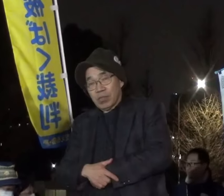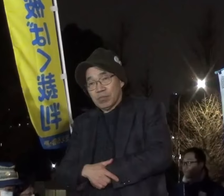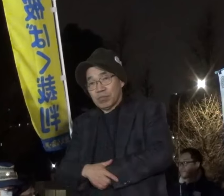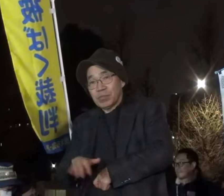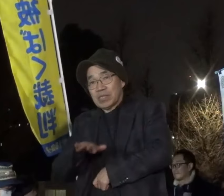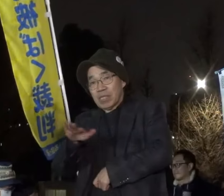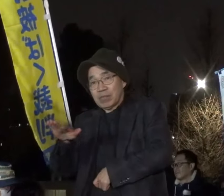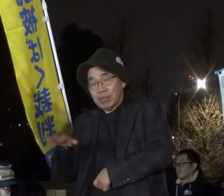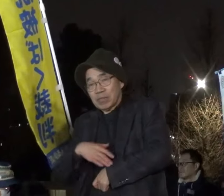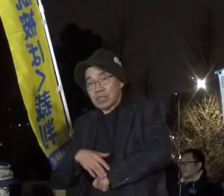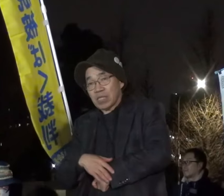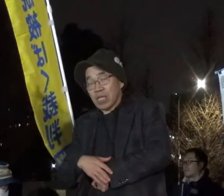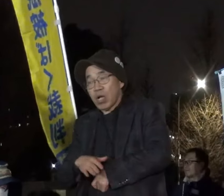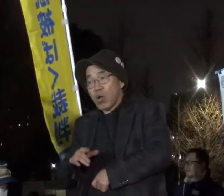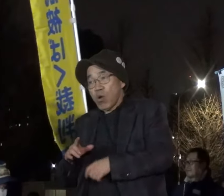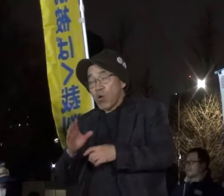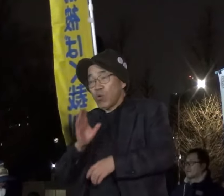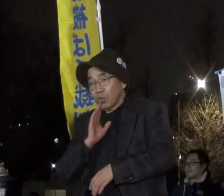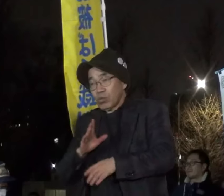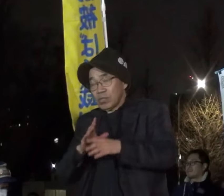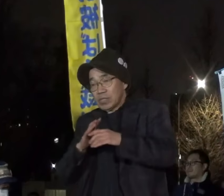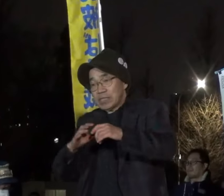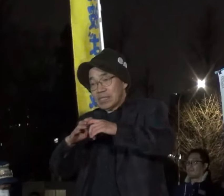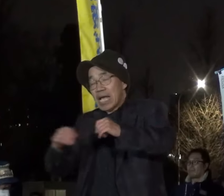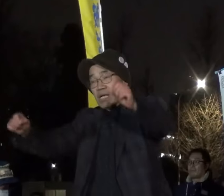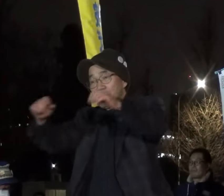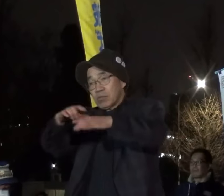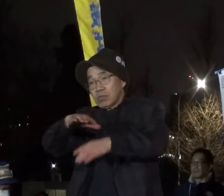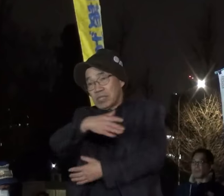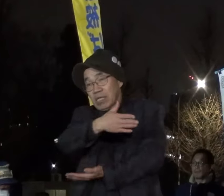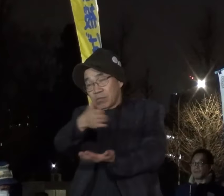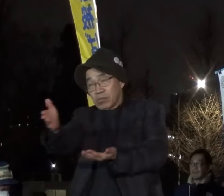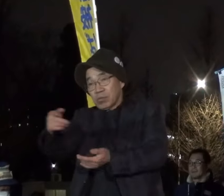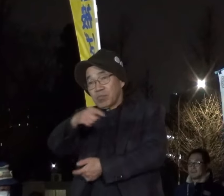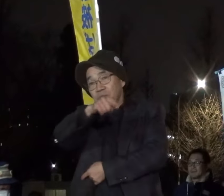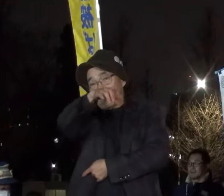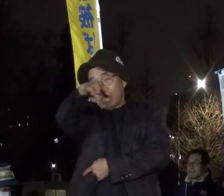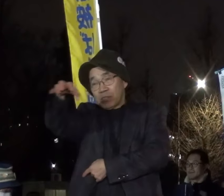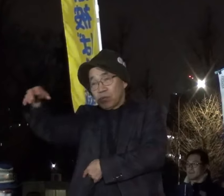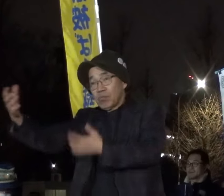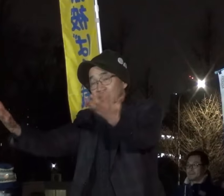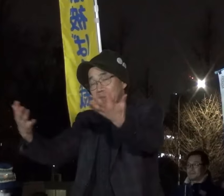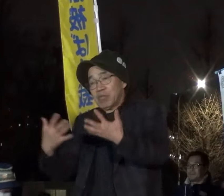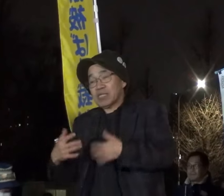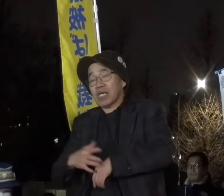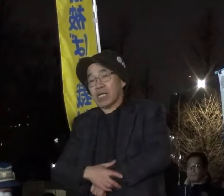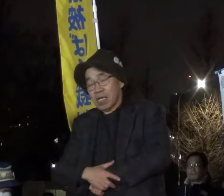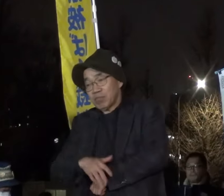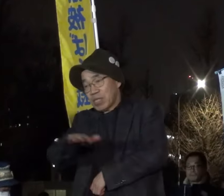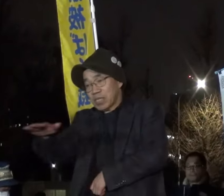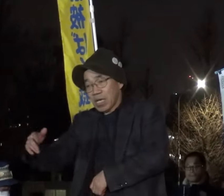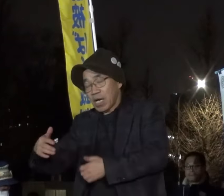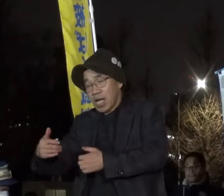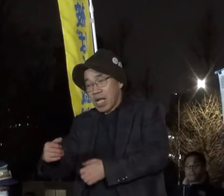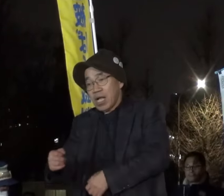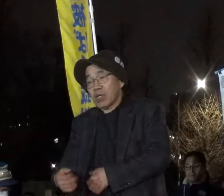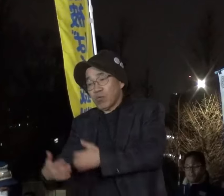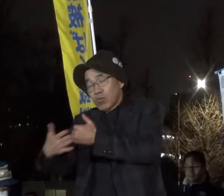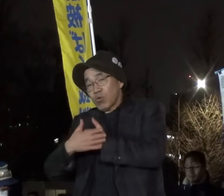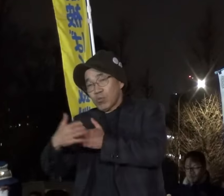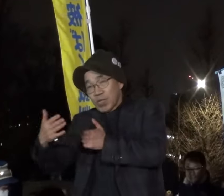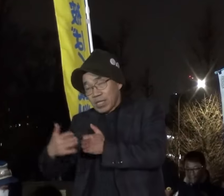ん、本当に全国の皆さんからそういう善意でもって、この抗議行動は成り立っています。皆